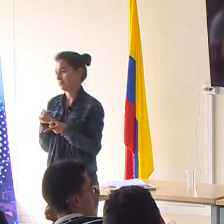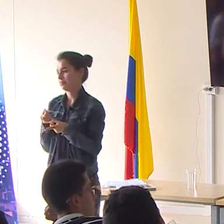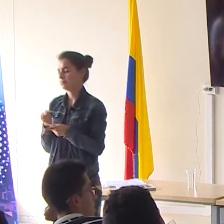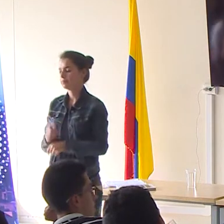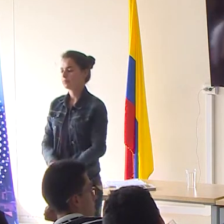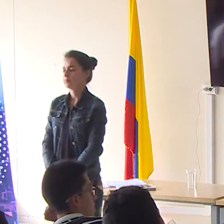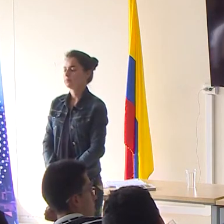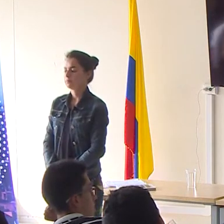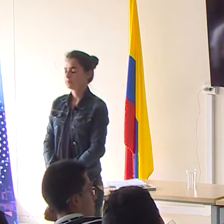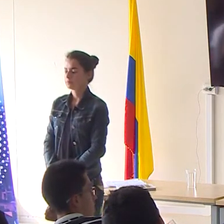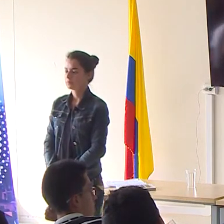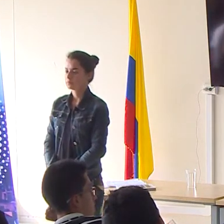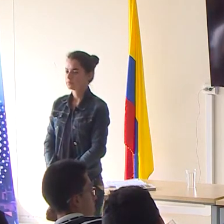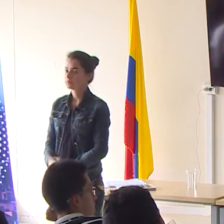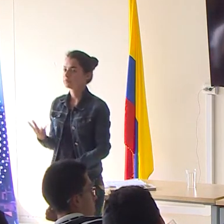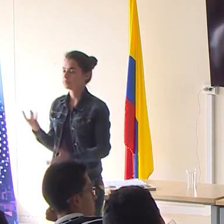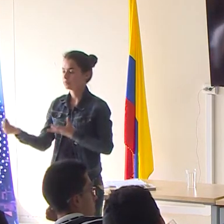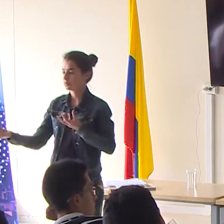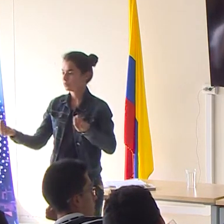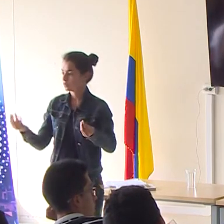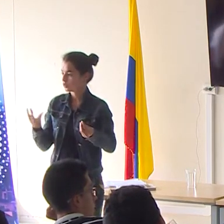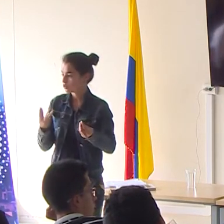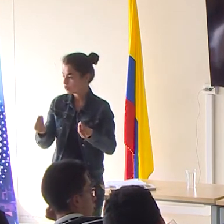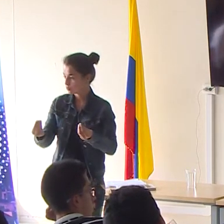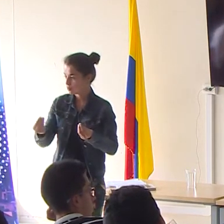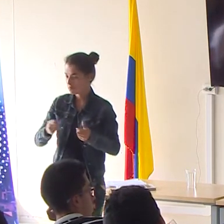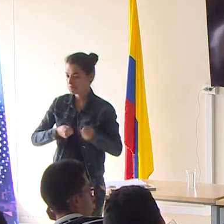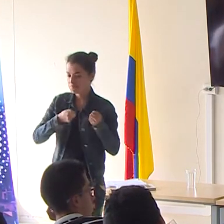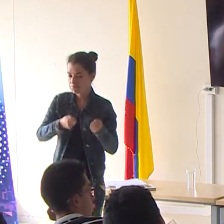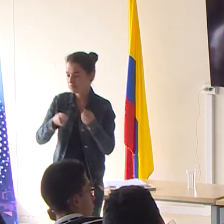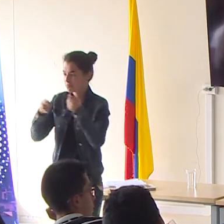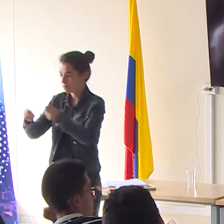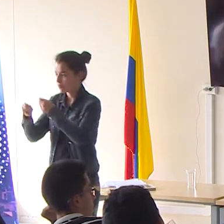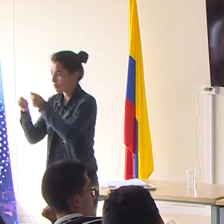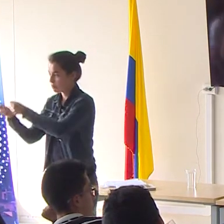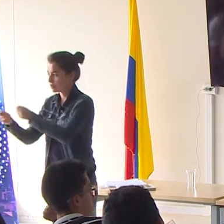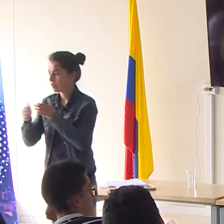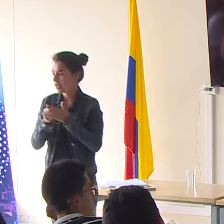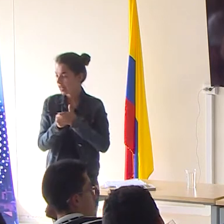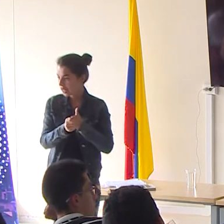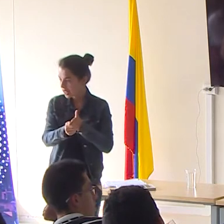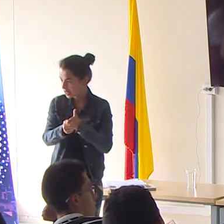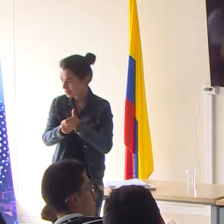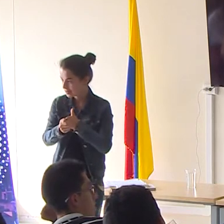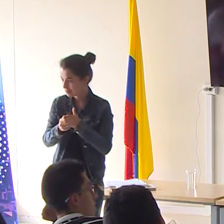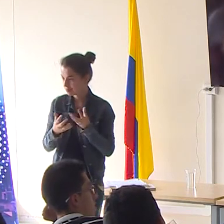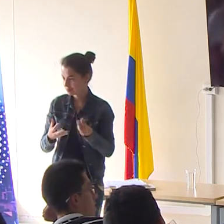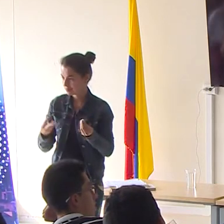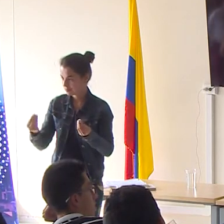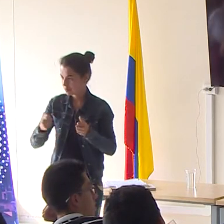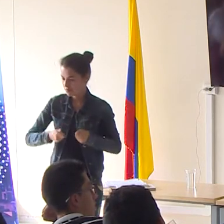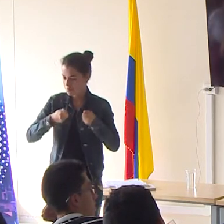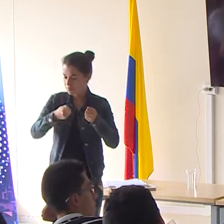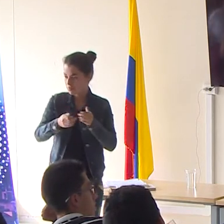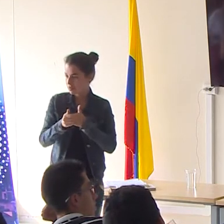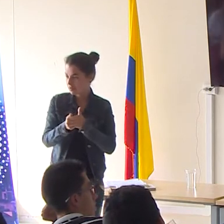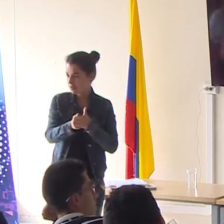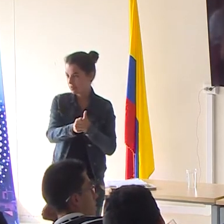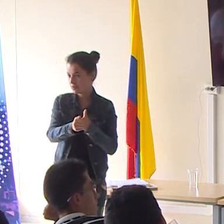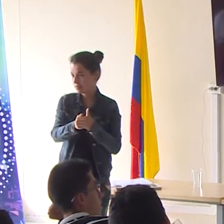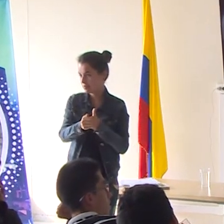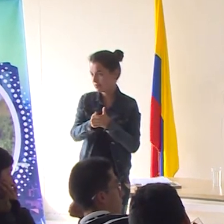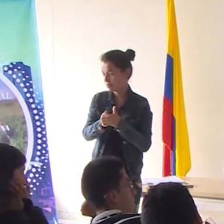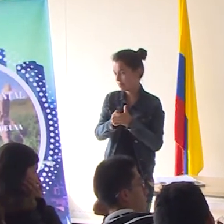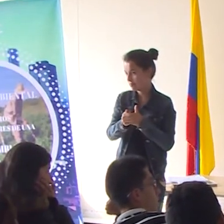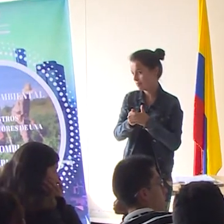por grupitos vamos a entregarles una guía que dice bueno en especial la guía va para los que están en el sigan pero pues es